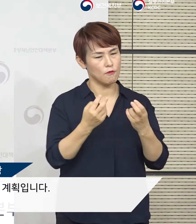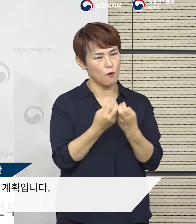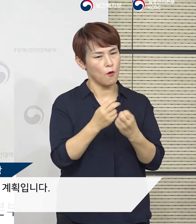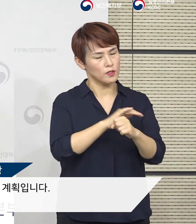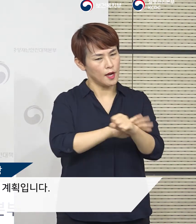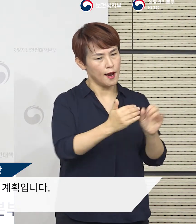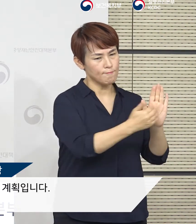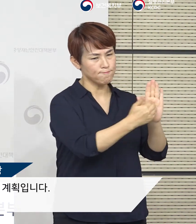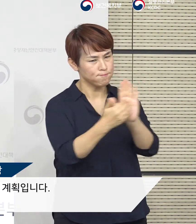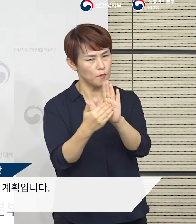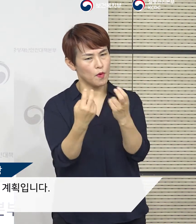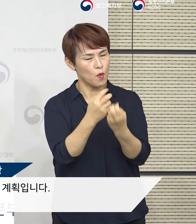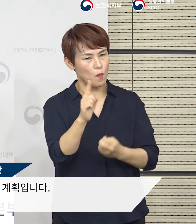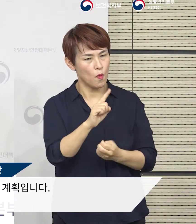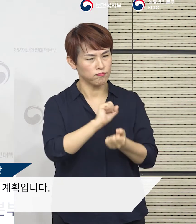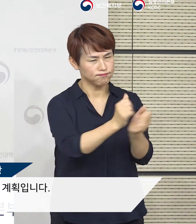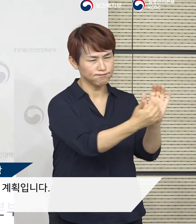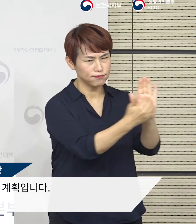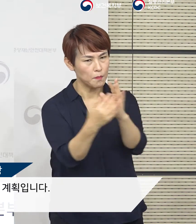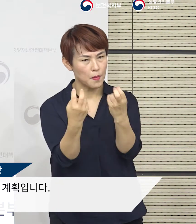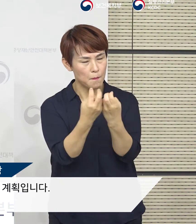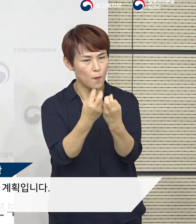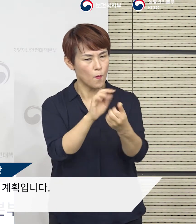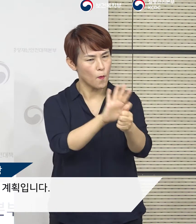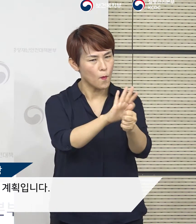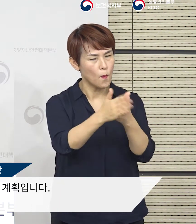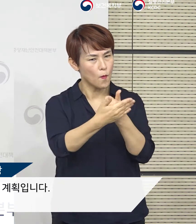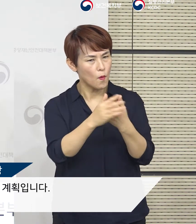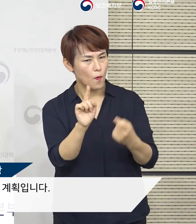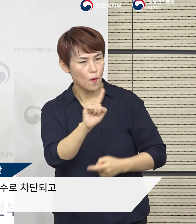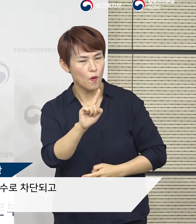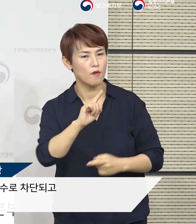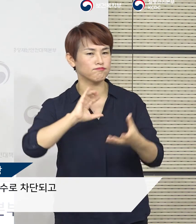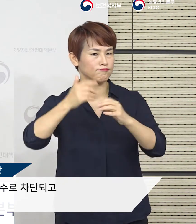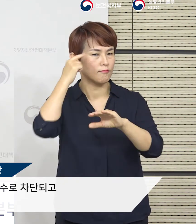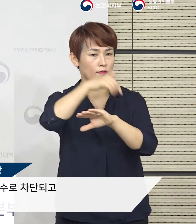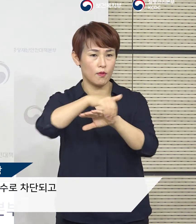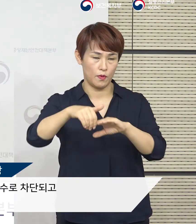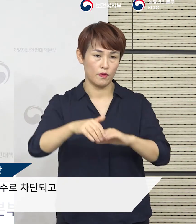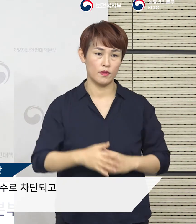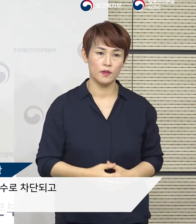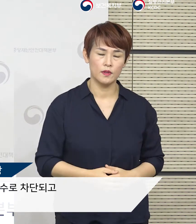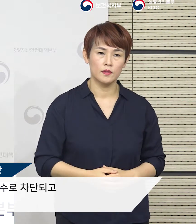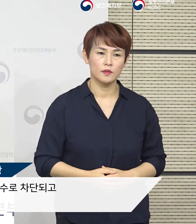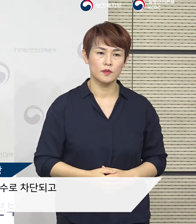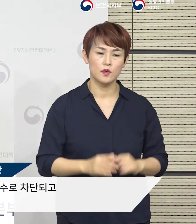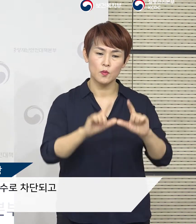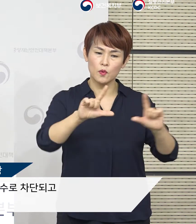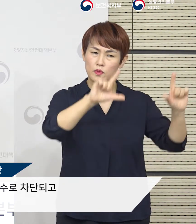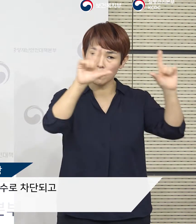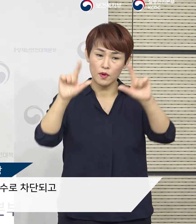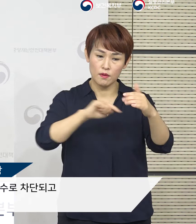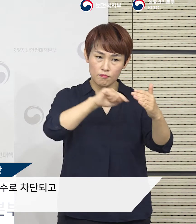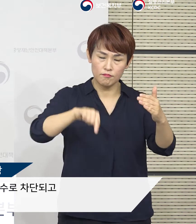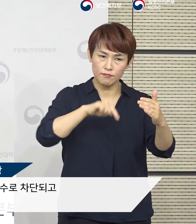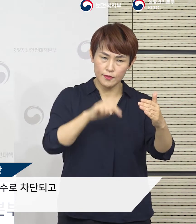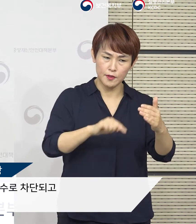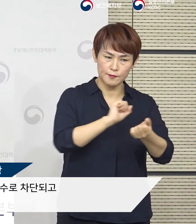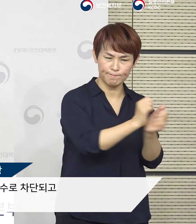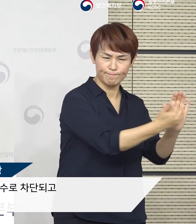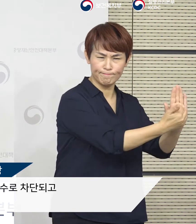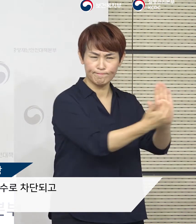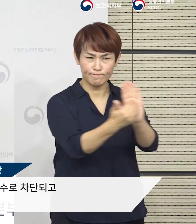조치 그리고 이에 수반하는 지원 방안에 대해 논의할 계획입니다. 이러한 일상생활 방역은 지역사회